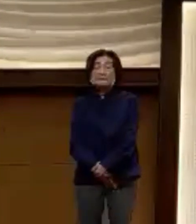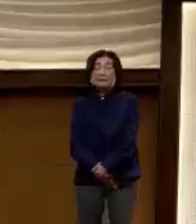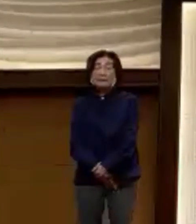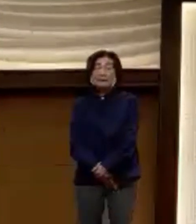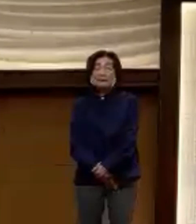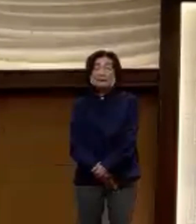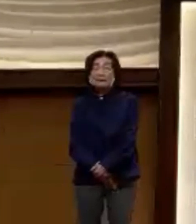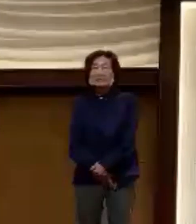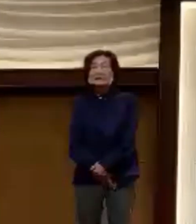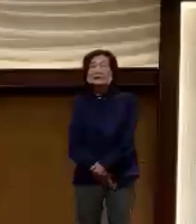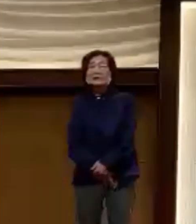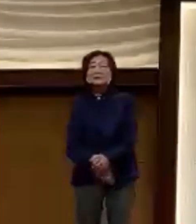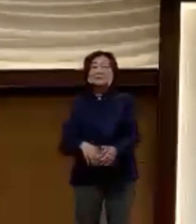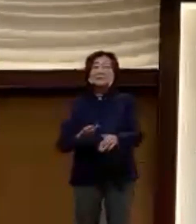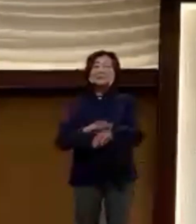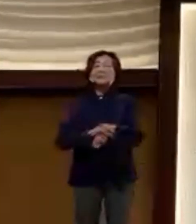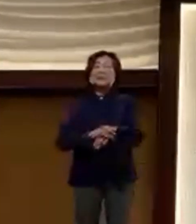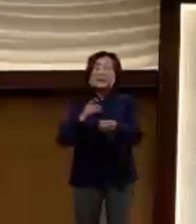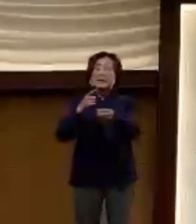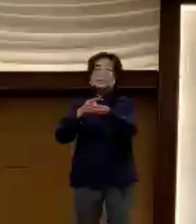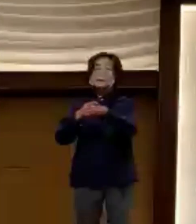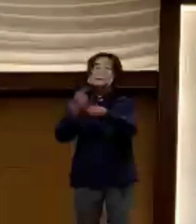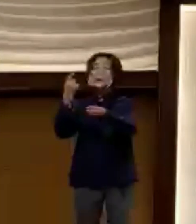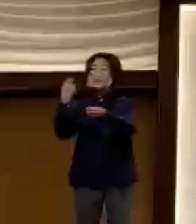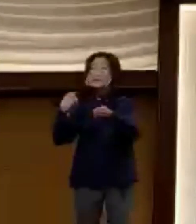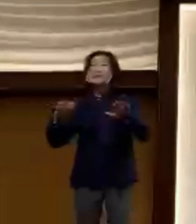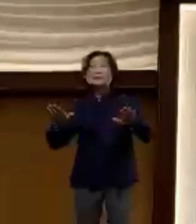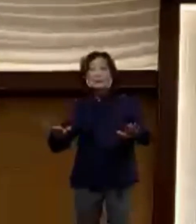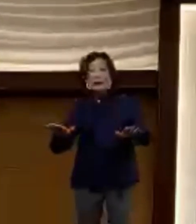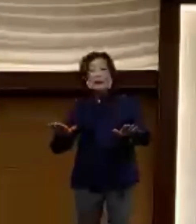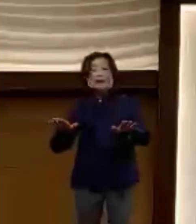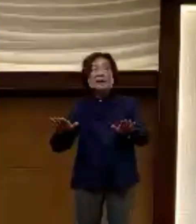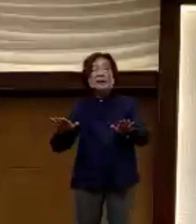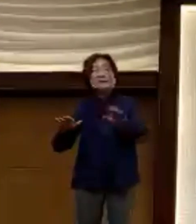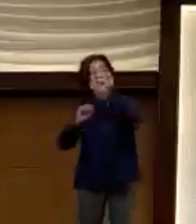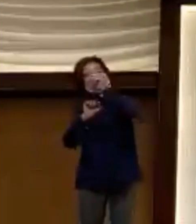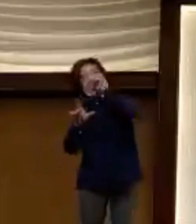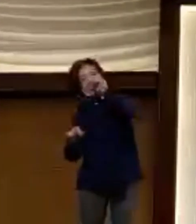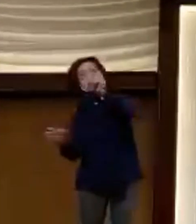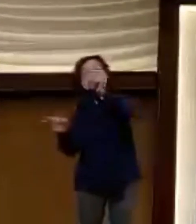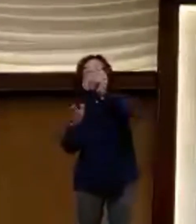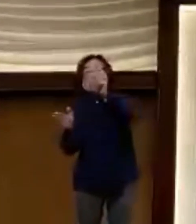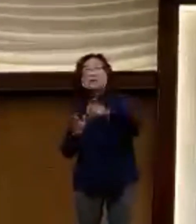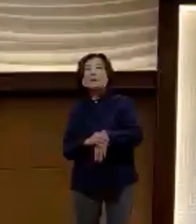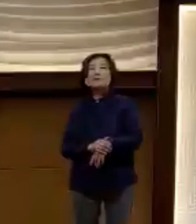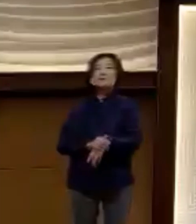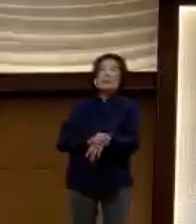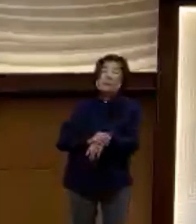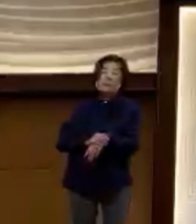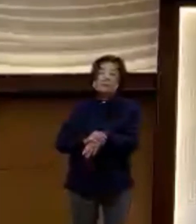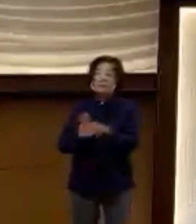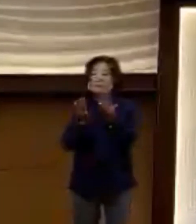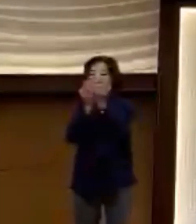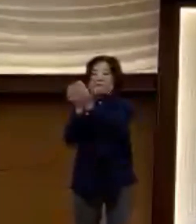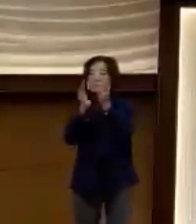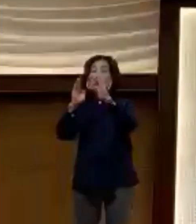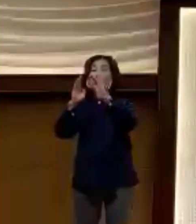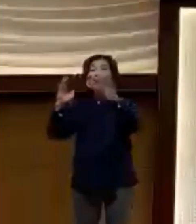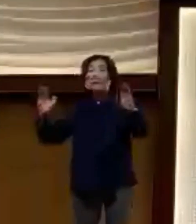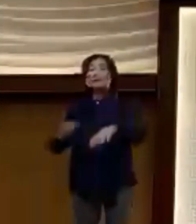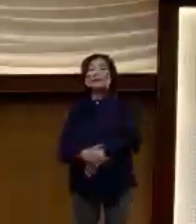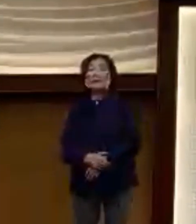そして、自由です。去年の今頃、私は野党合同ヒアリングで何をやってい